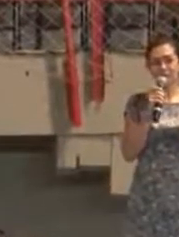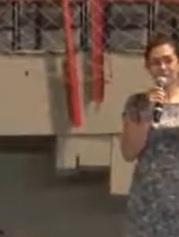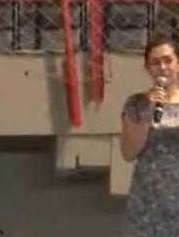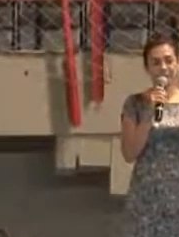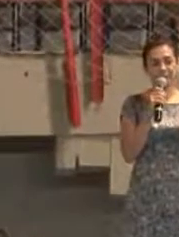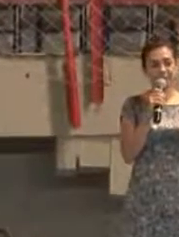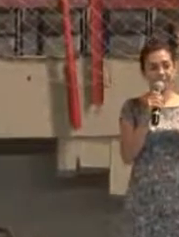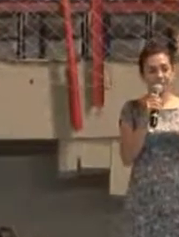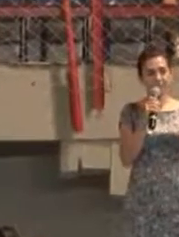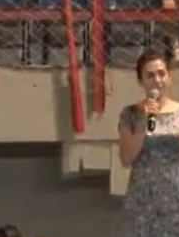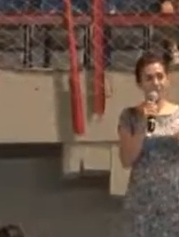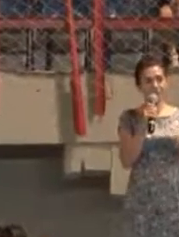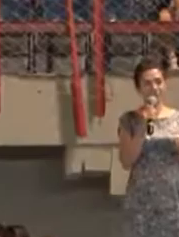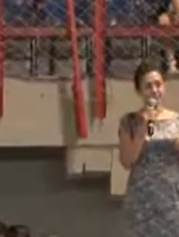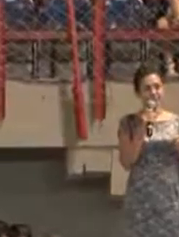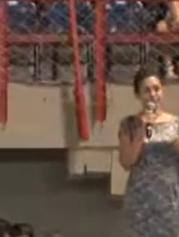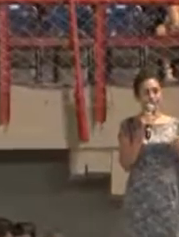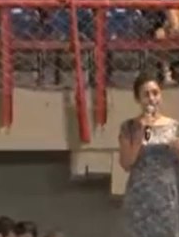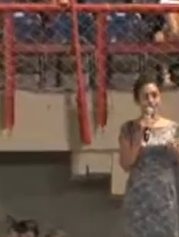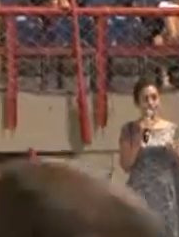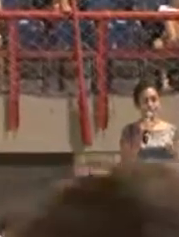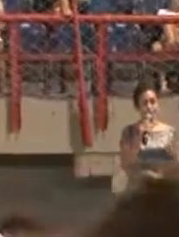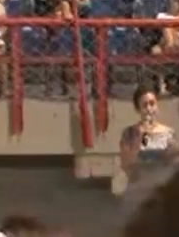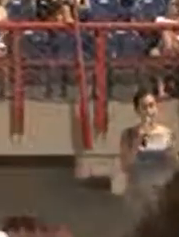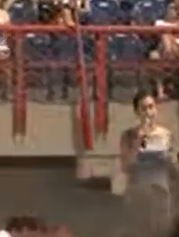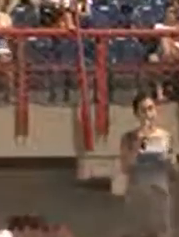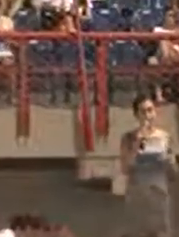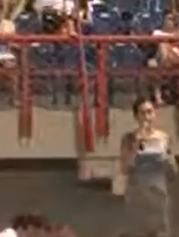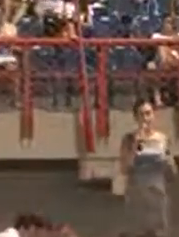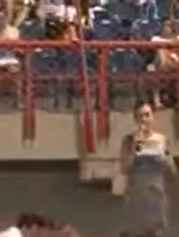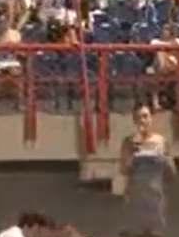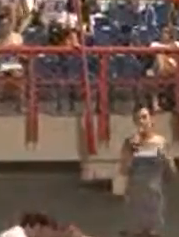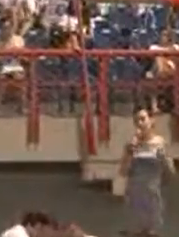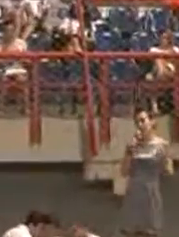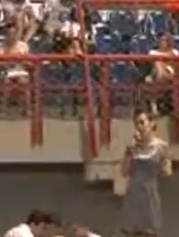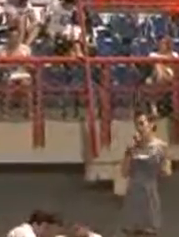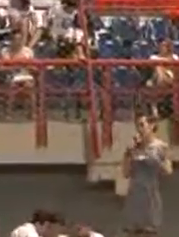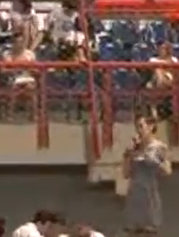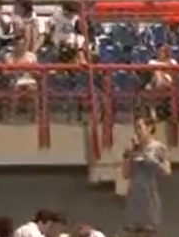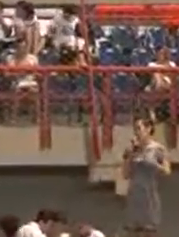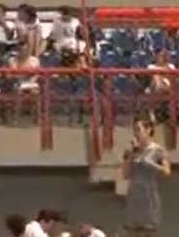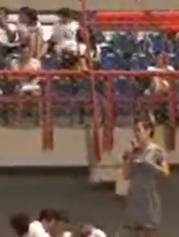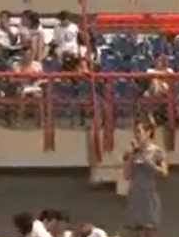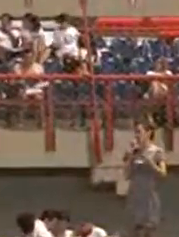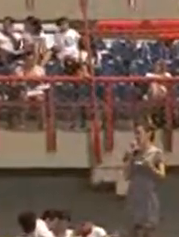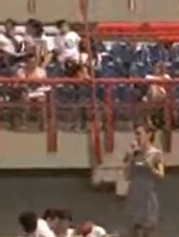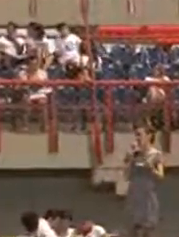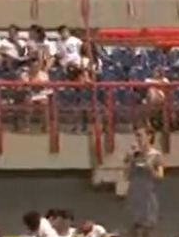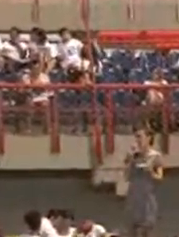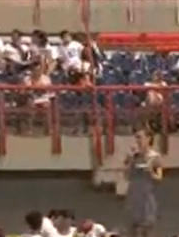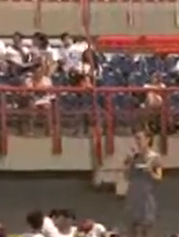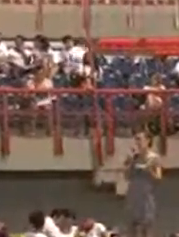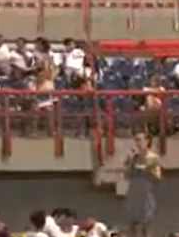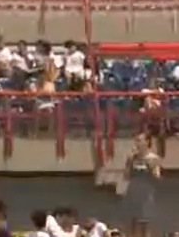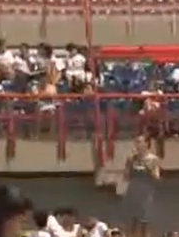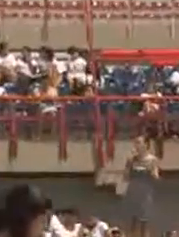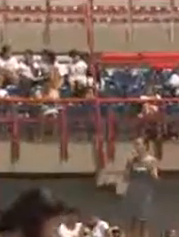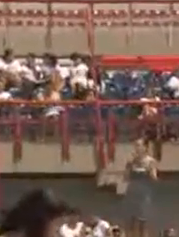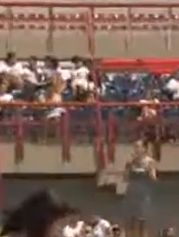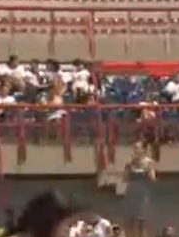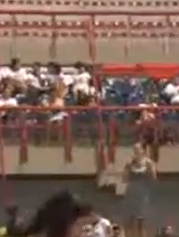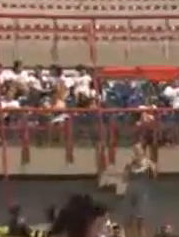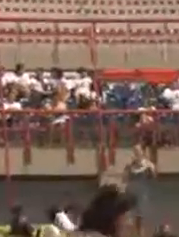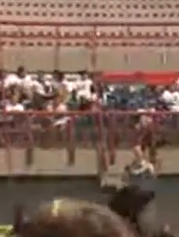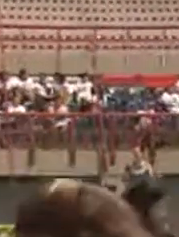redação está funcionando assim. Nós chegamos aqui ao 12h30. E já lembrando que é 12h30, porque é